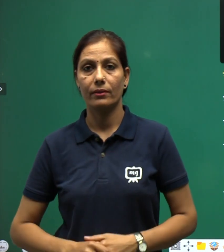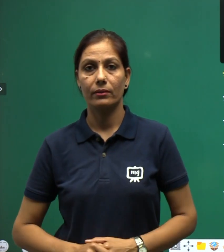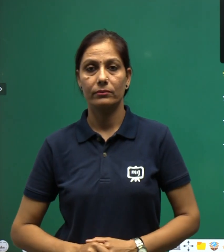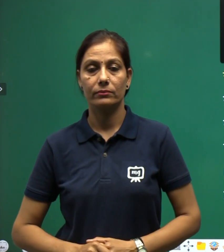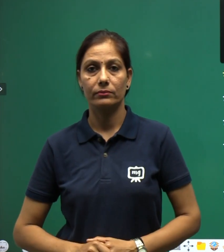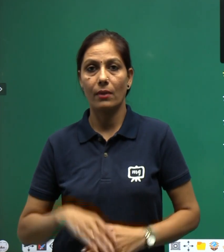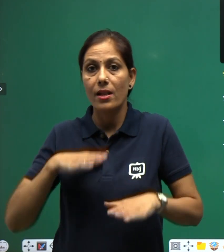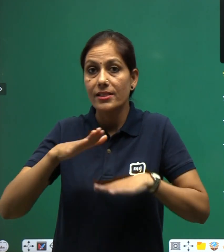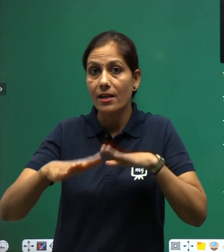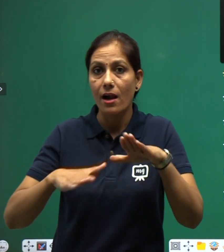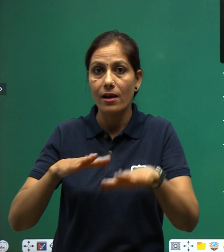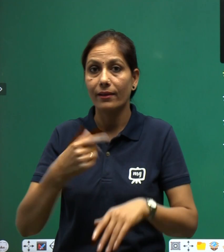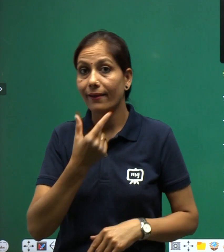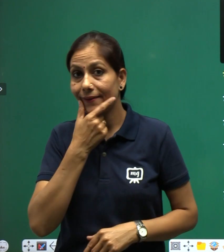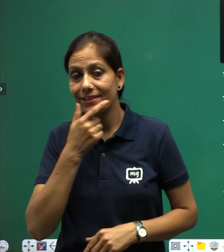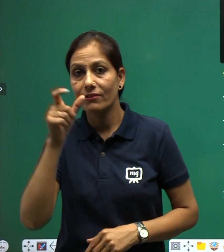चार्ली ने